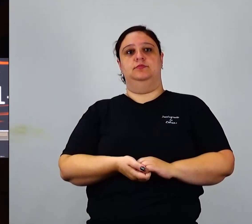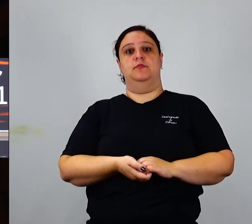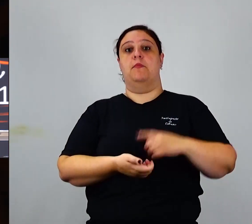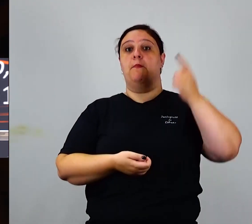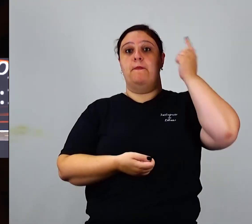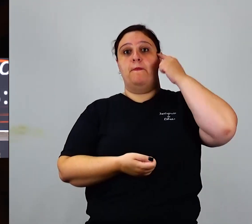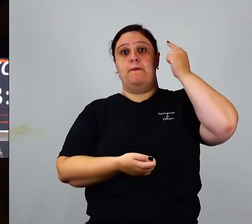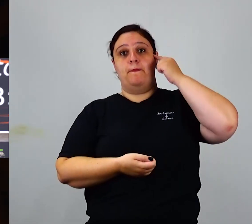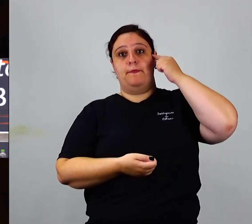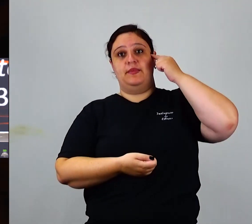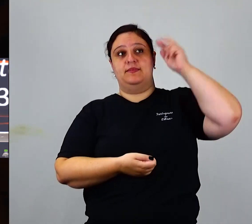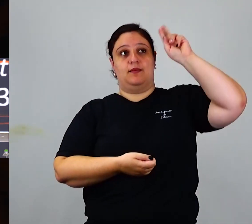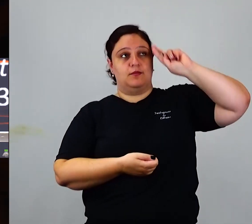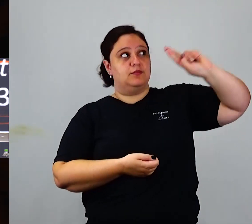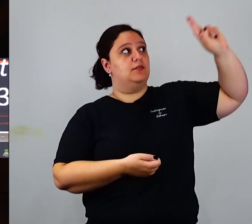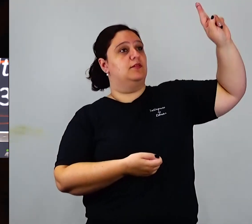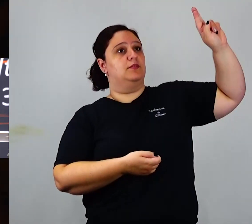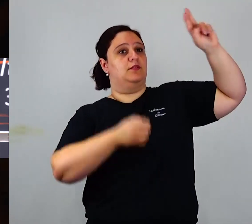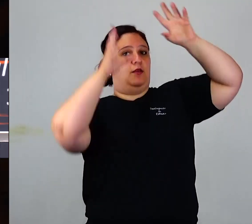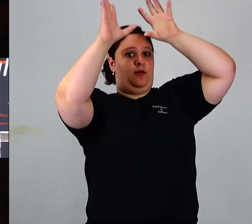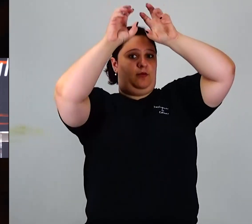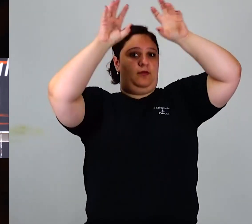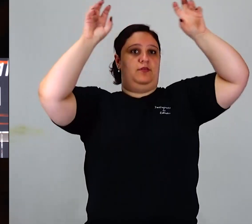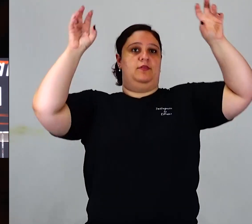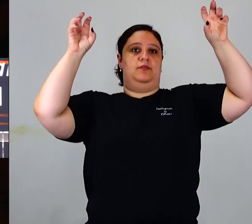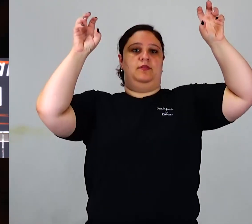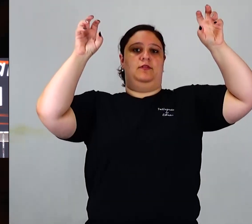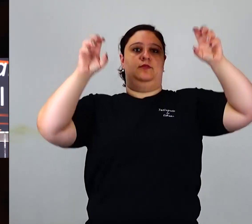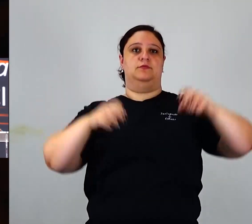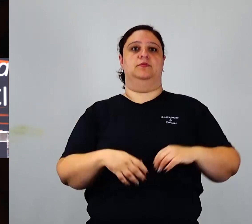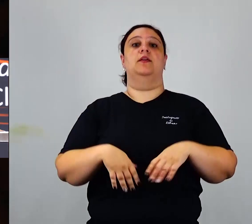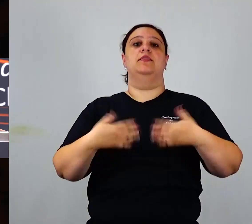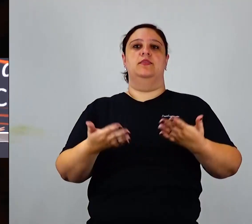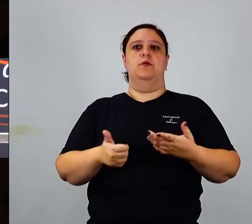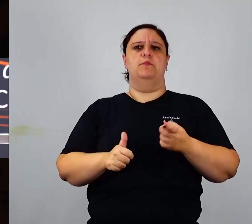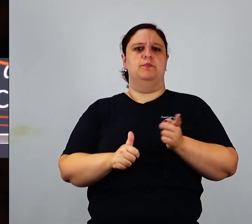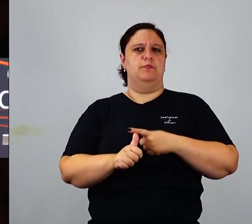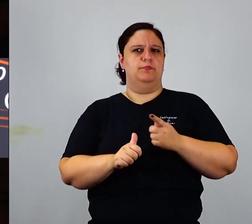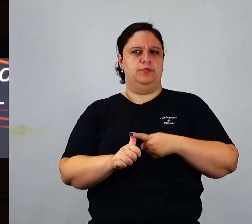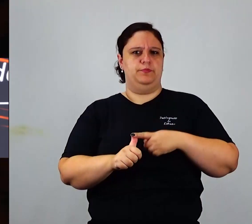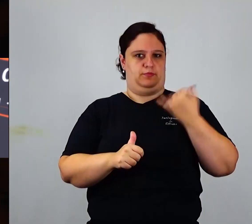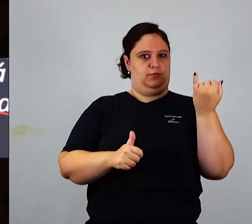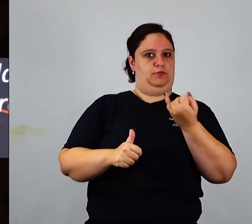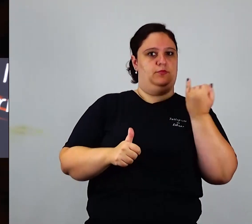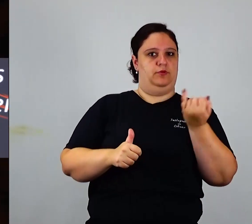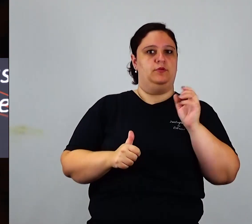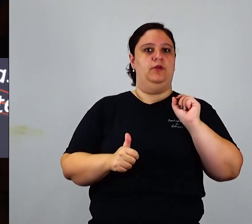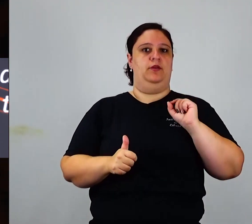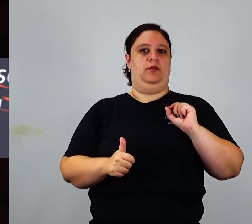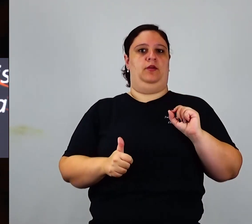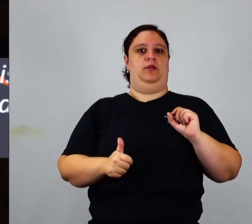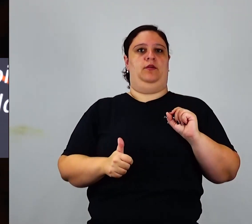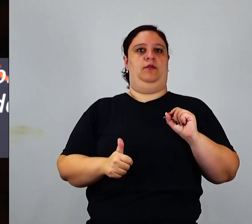pensem nas coisas do alto. Então, a primeira coisa que eu queria deixar com vocês nessa noite é: